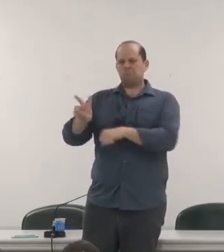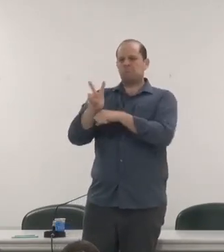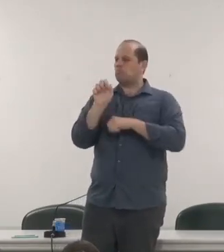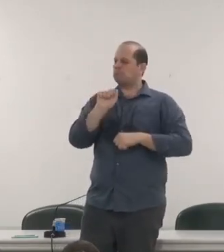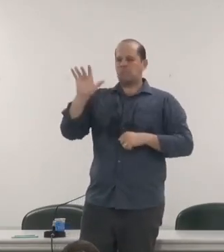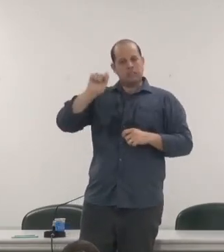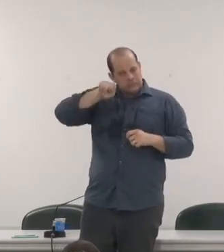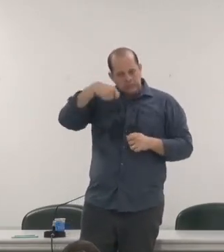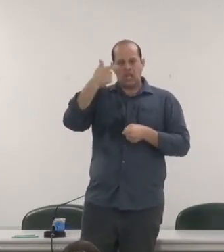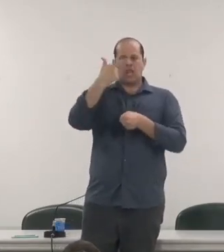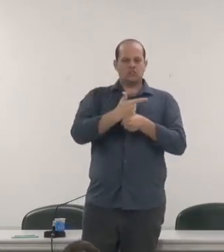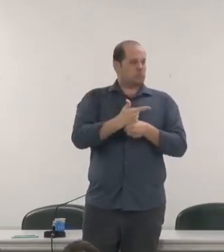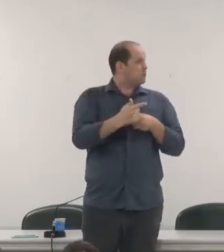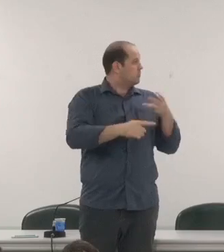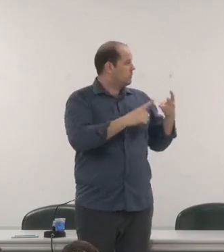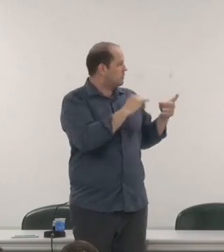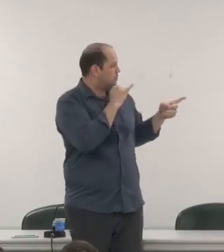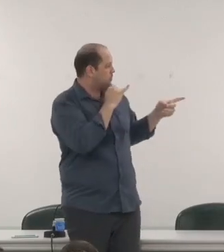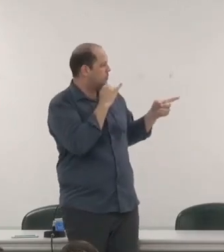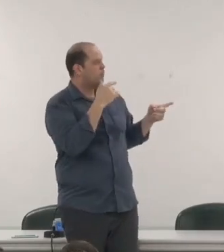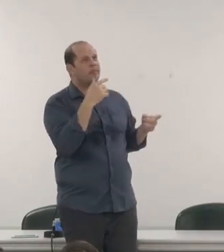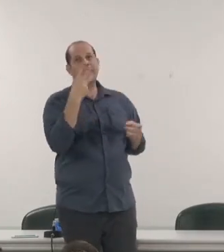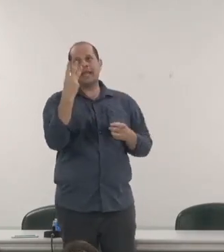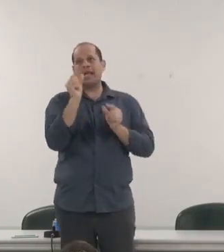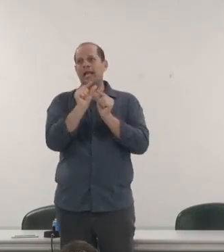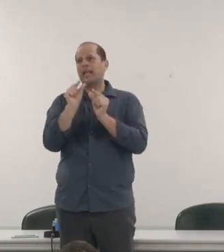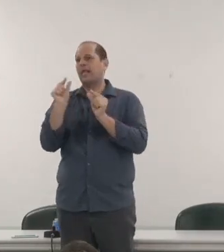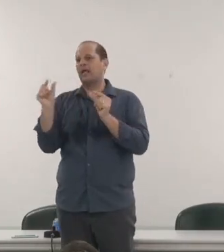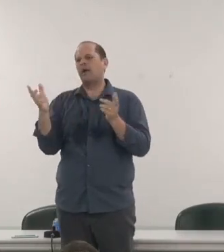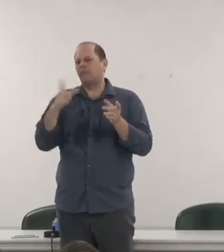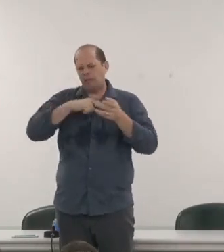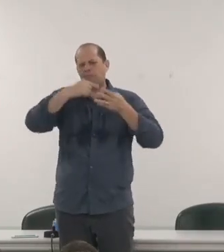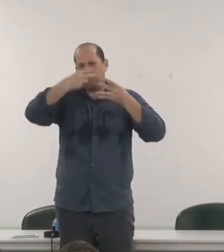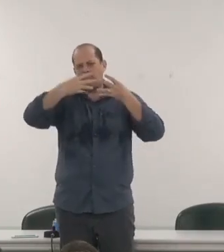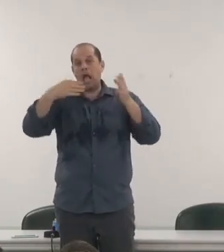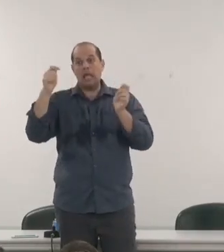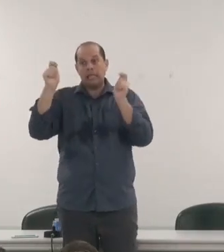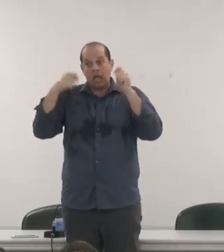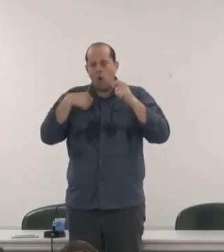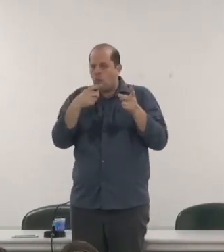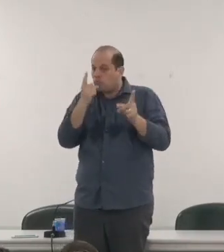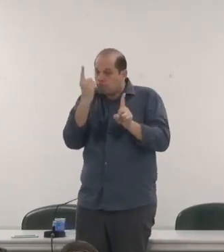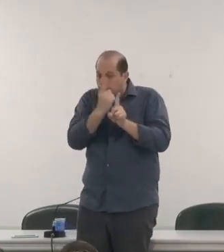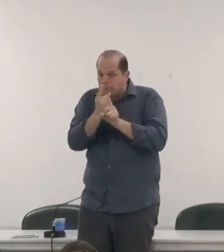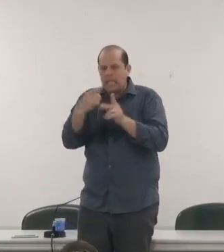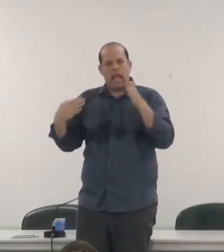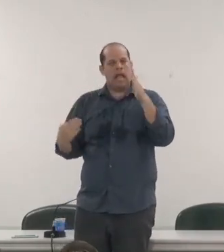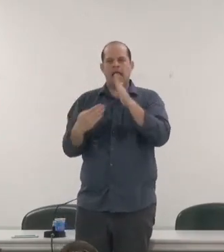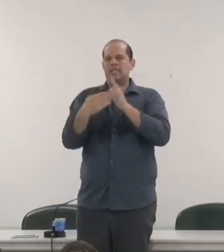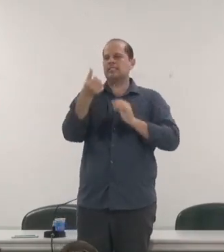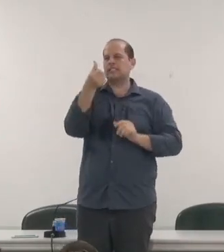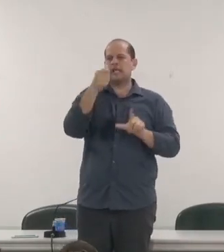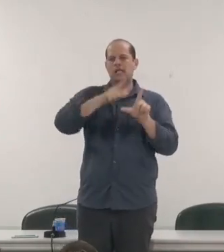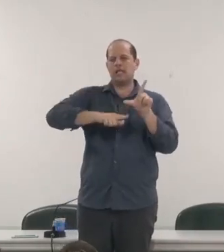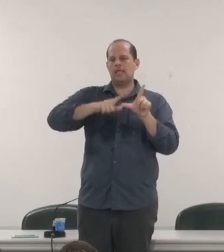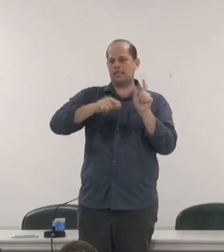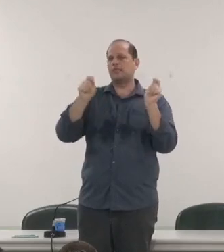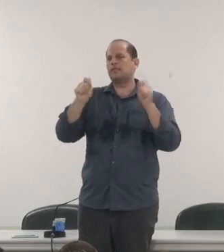é AR, mas está lexicalizado, né? A gente não para e não vai soletrar no lugar onde normalmente se soletra. Agora, o que a